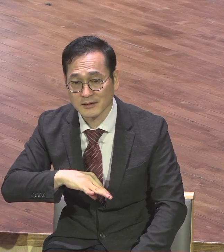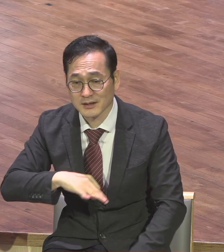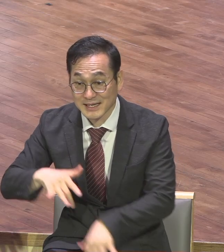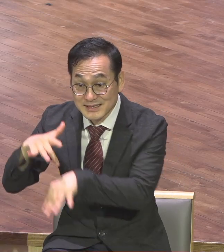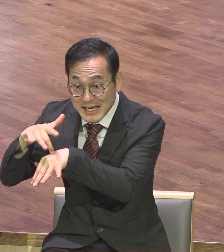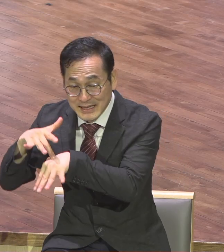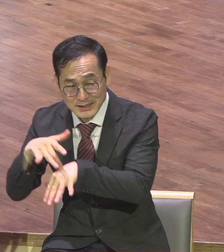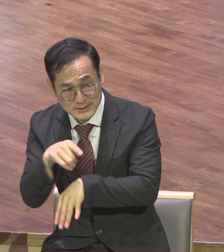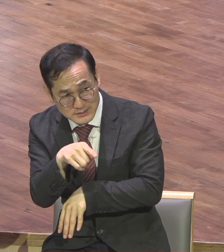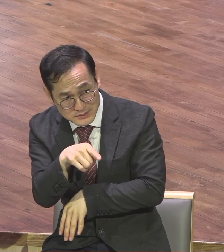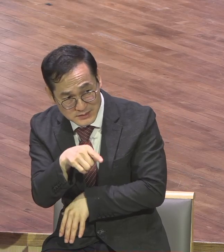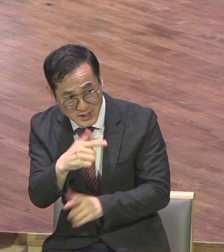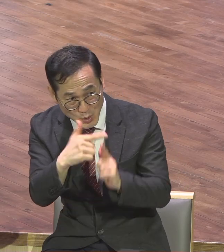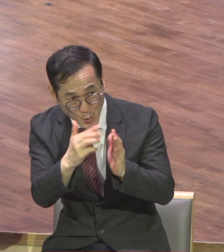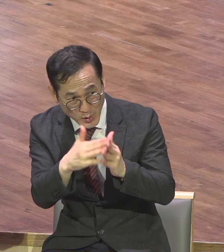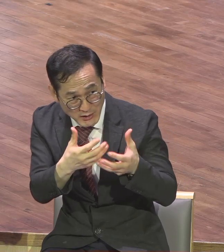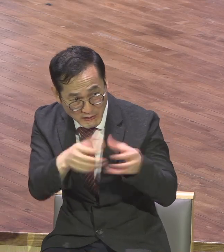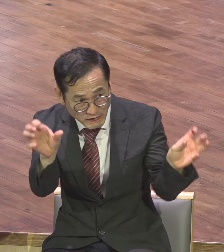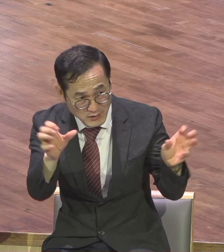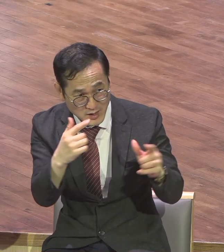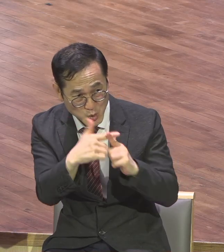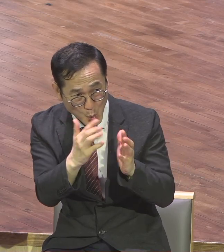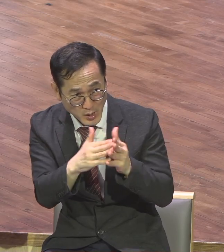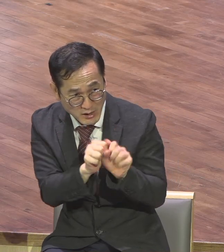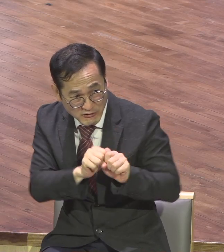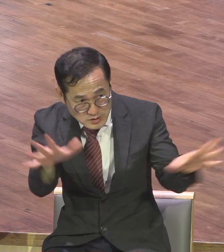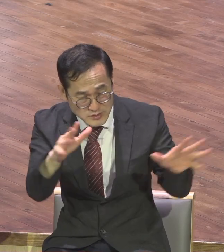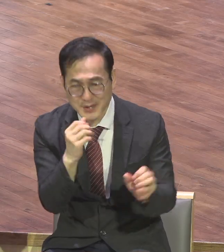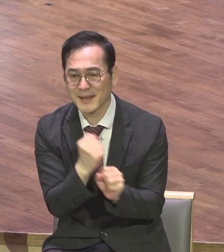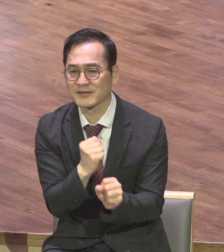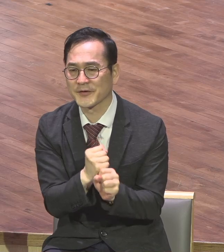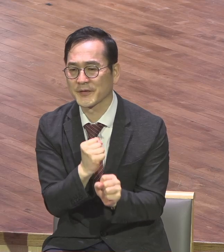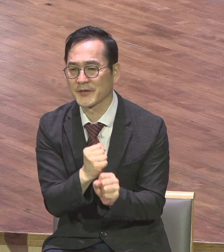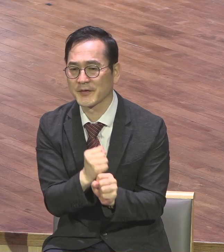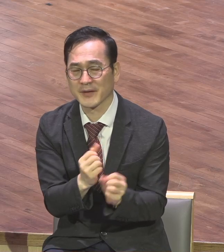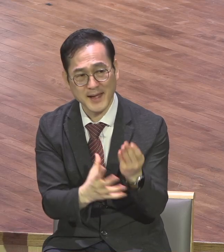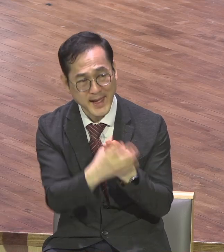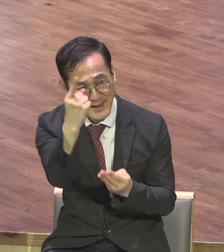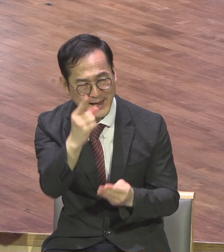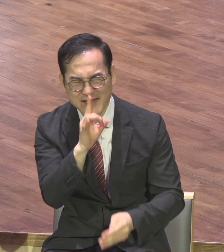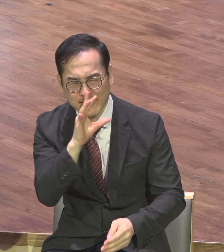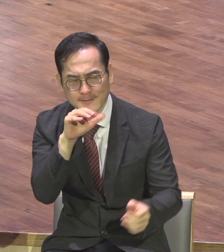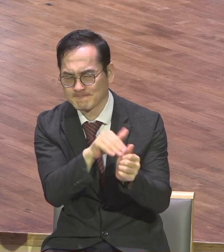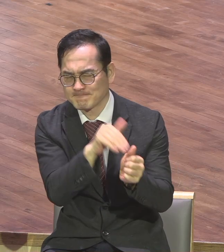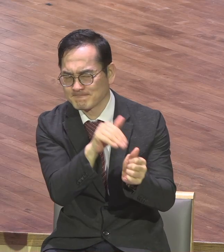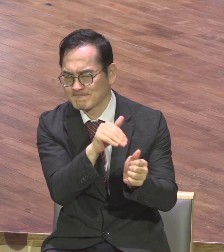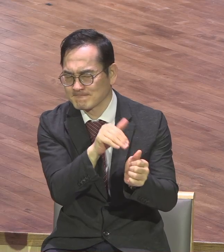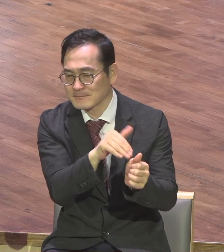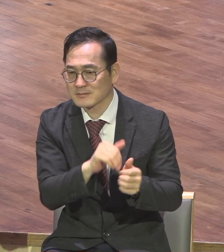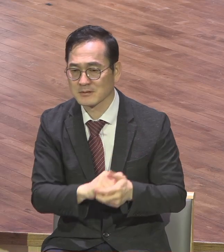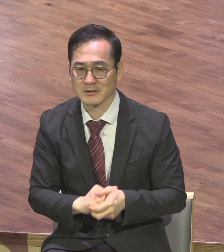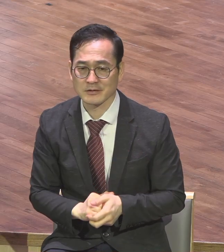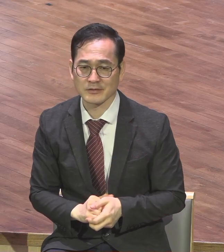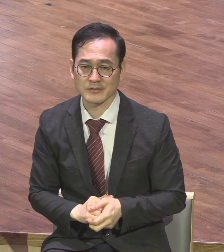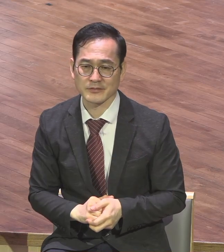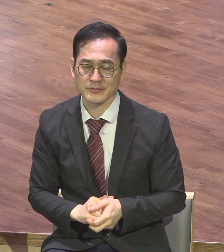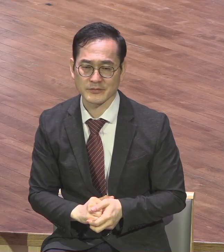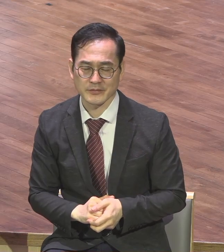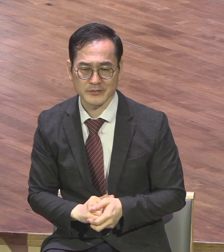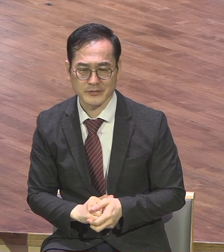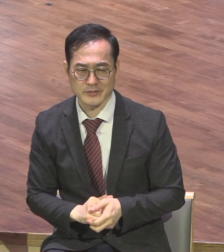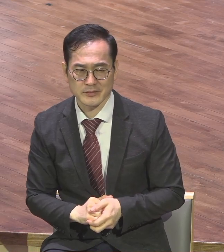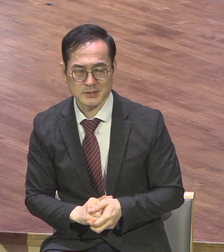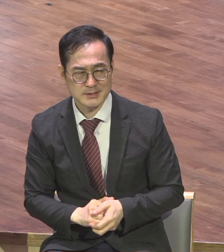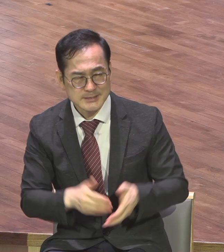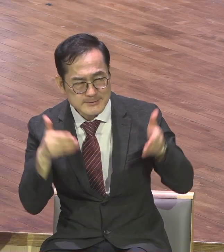어떻게 해서든지 교회를 자르려고 합니다. 교회를 원리스 못하게 합니다. 어떻게 해서든지